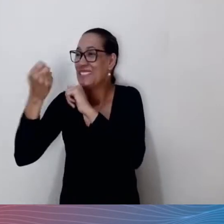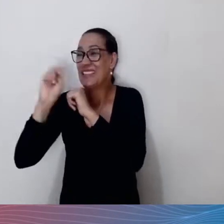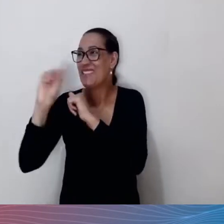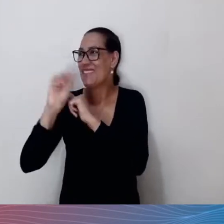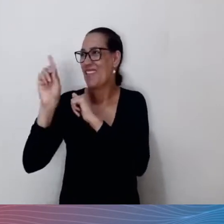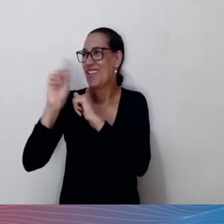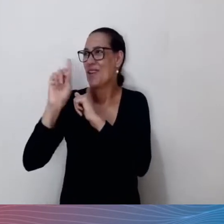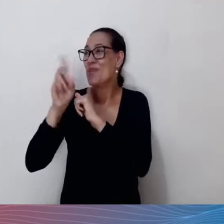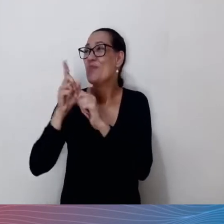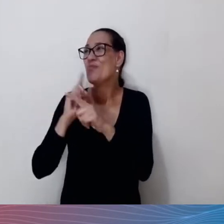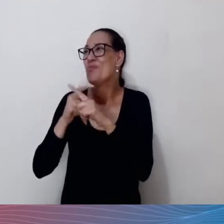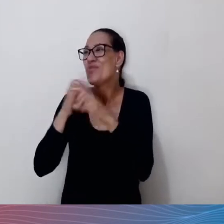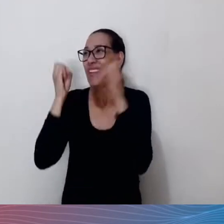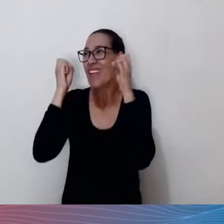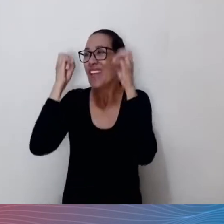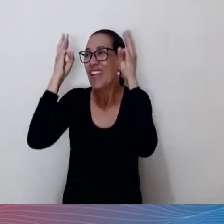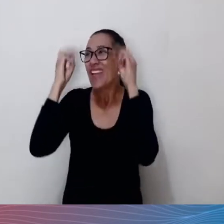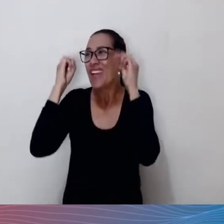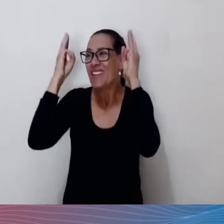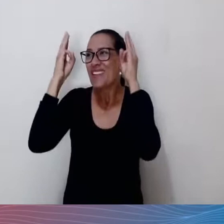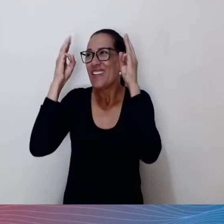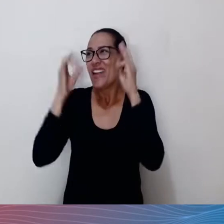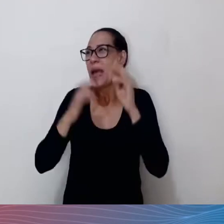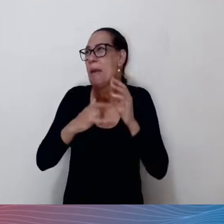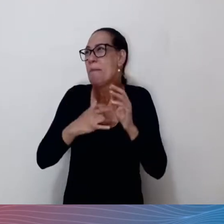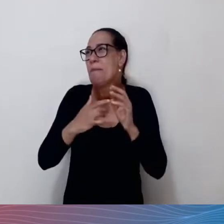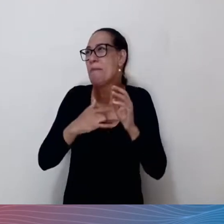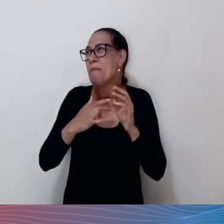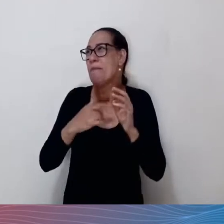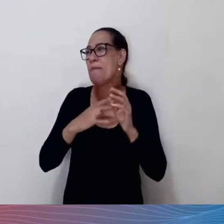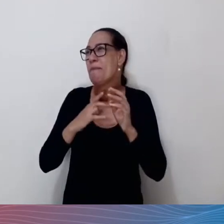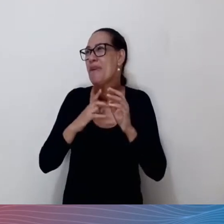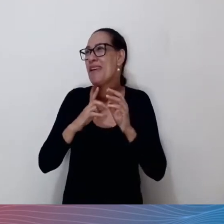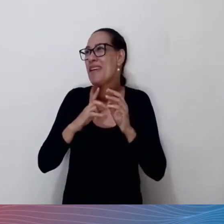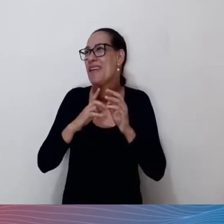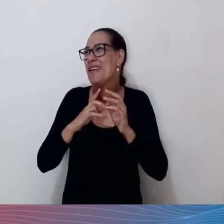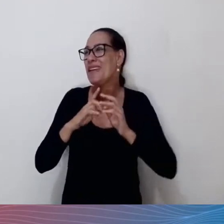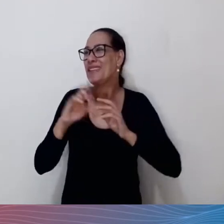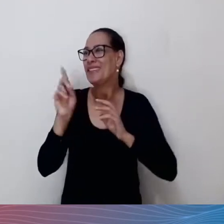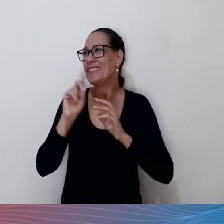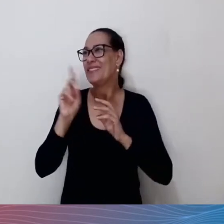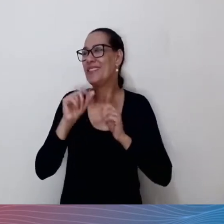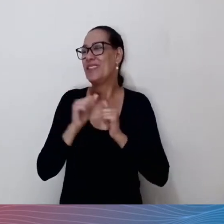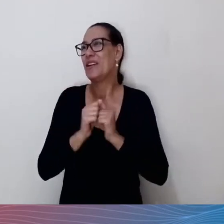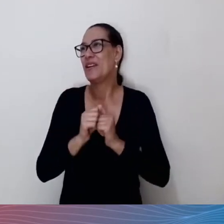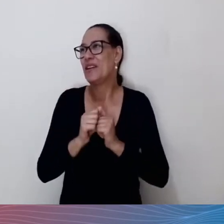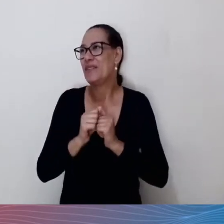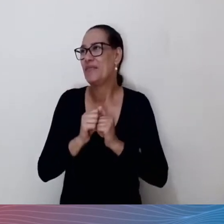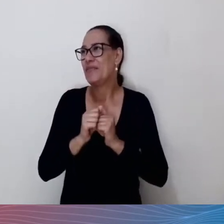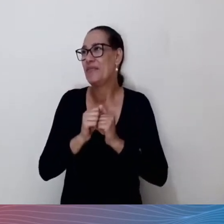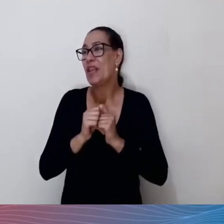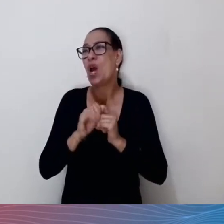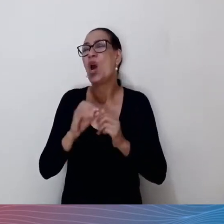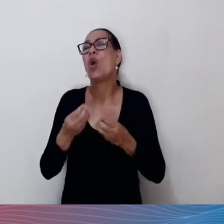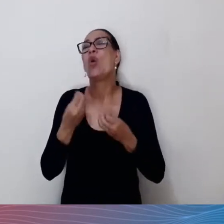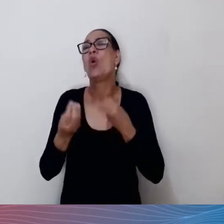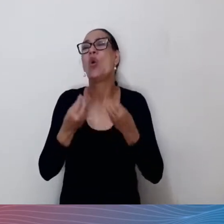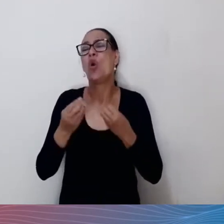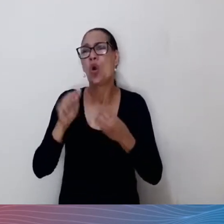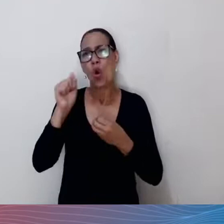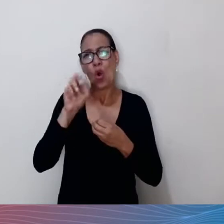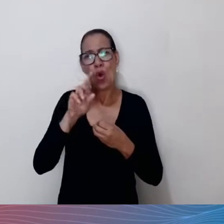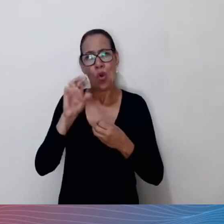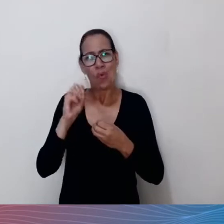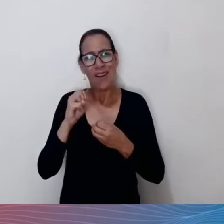não temesses falar contra o meu servo, contra Moisés? Portanto, irmãos, no tempo de Paulo